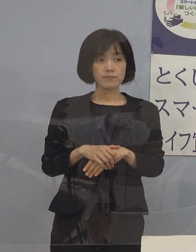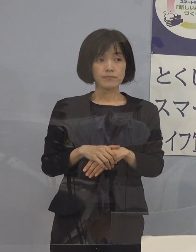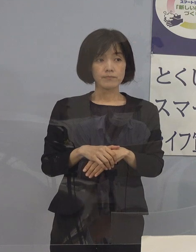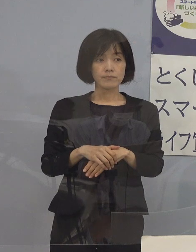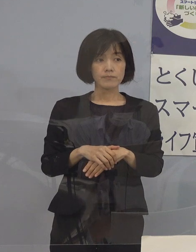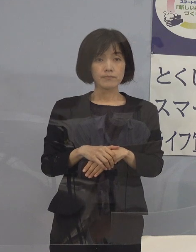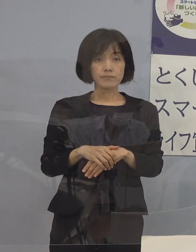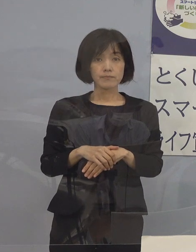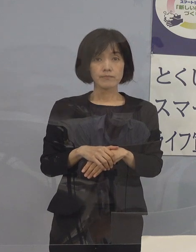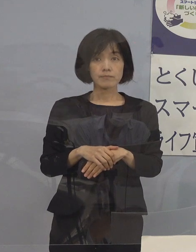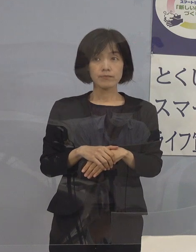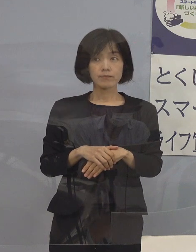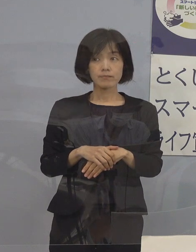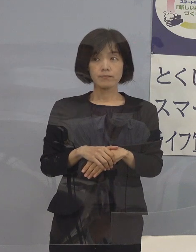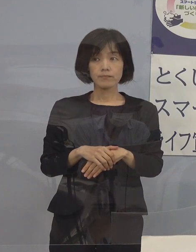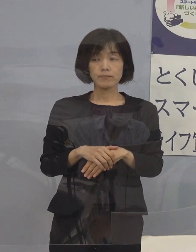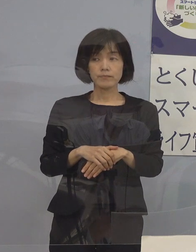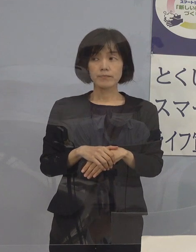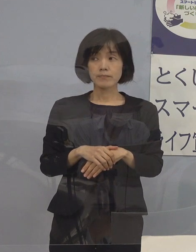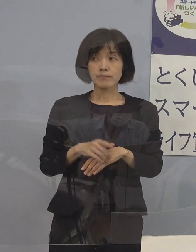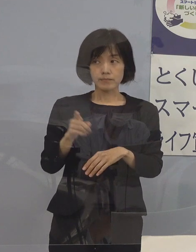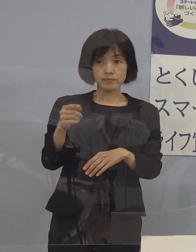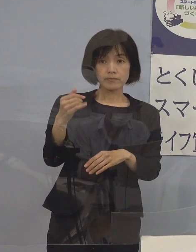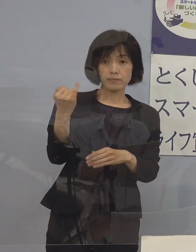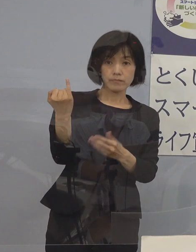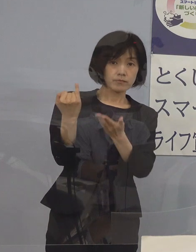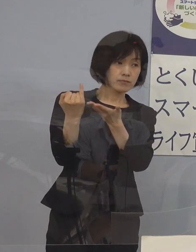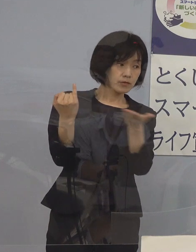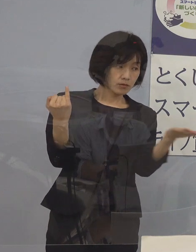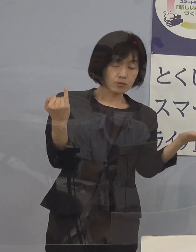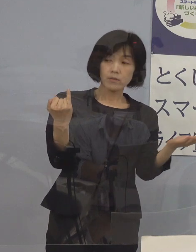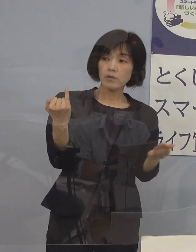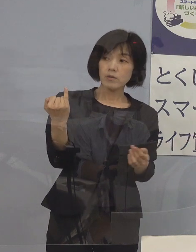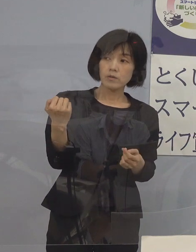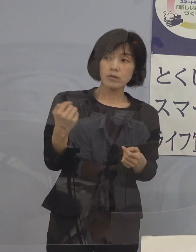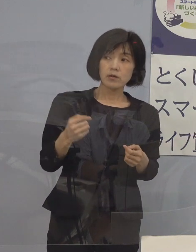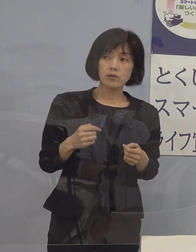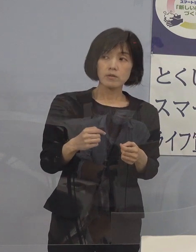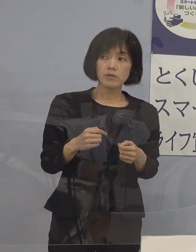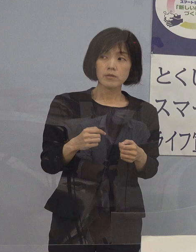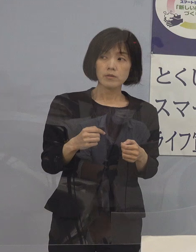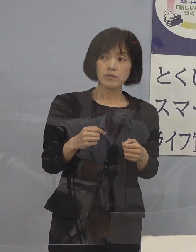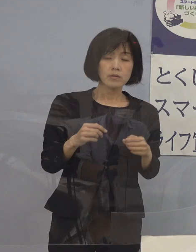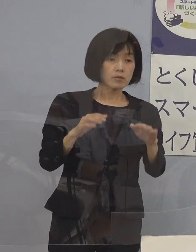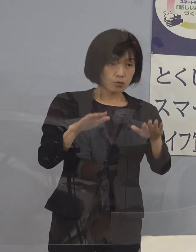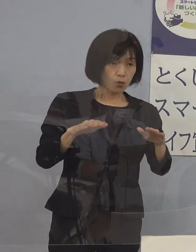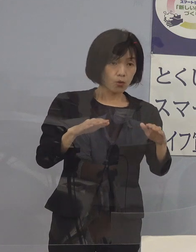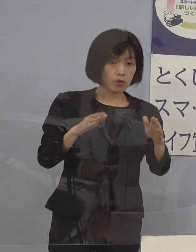今まで、はい、例えば今